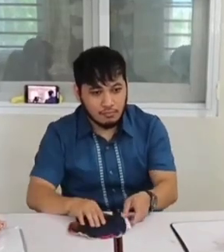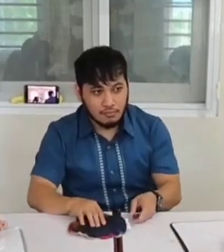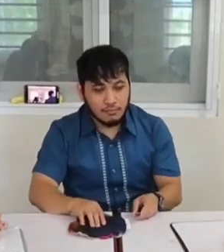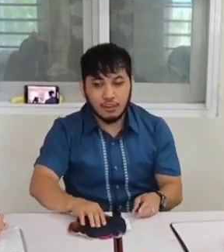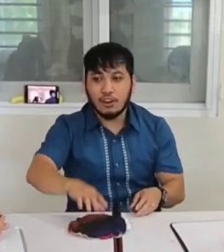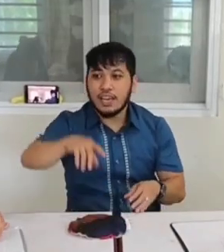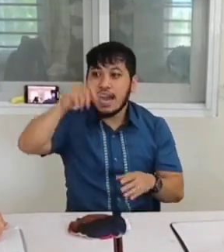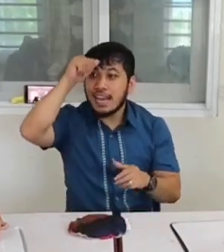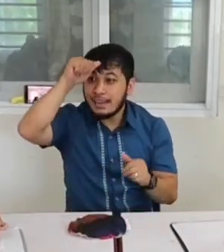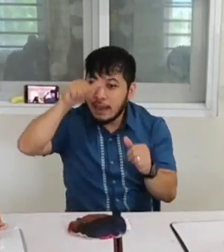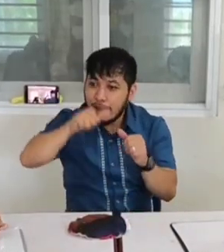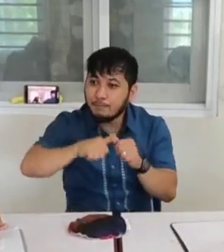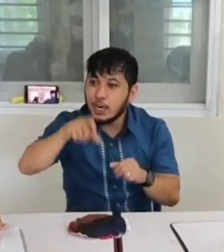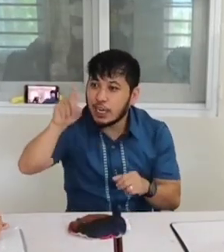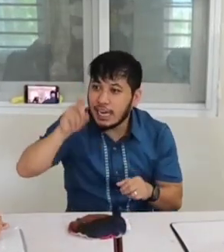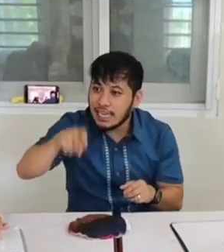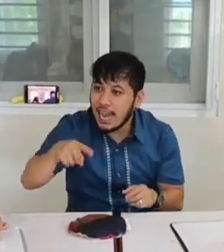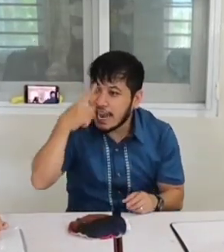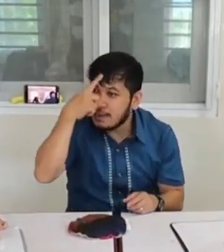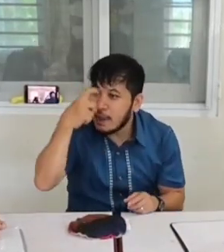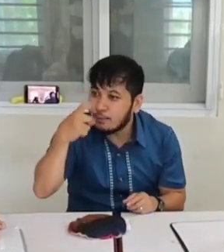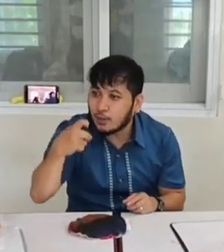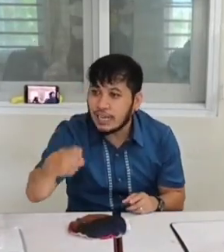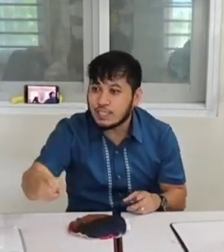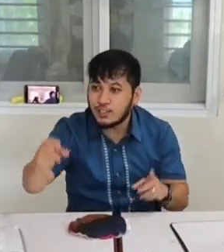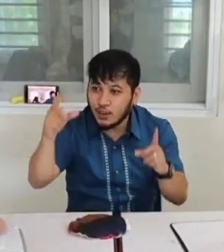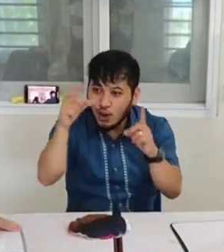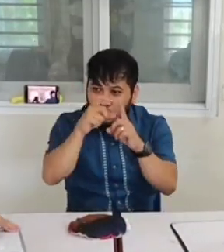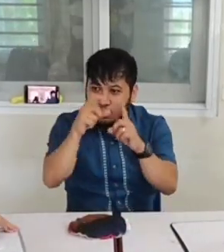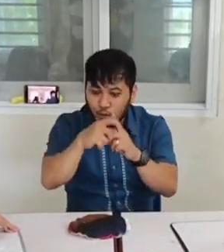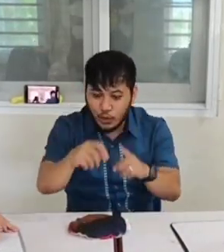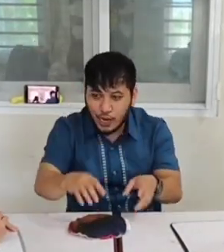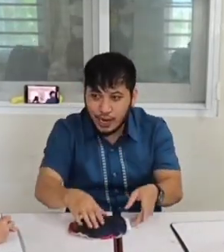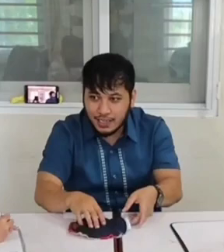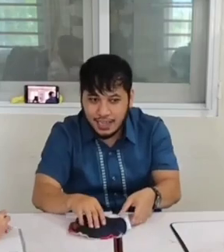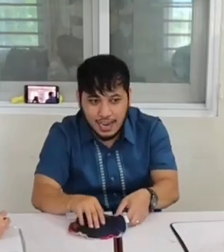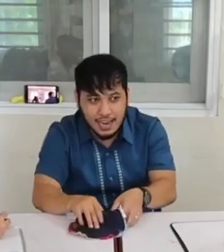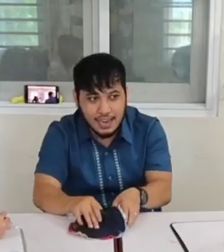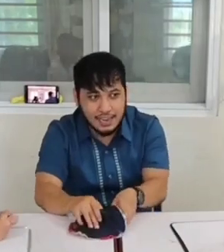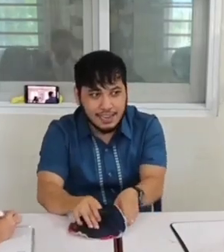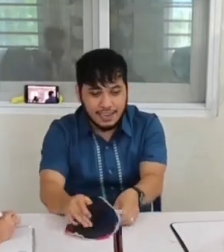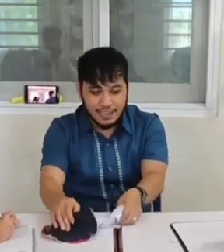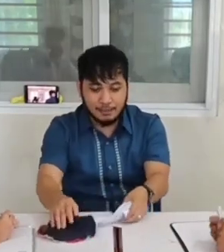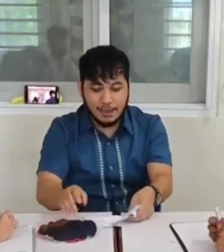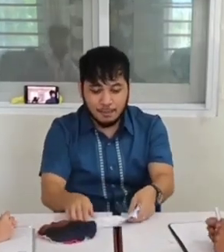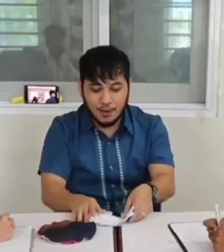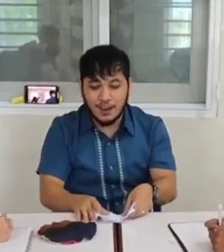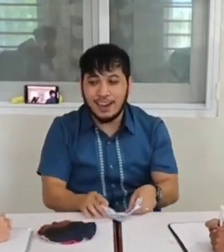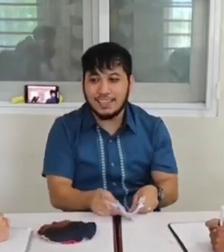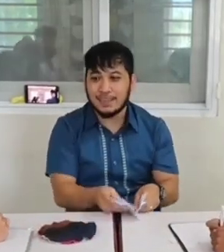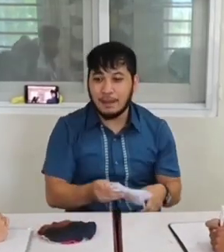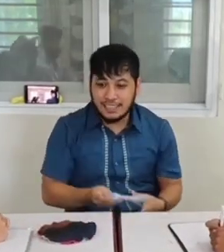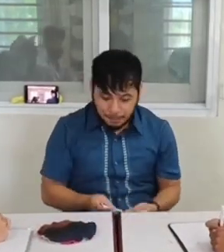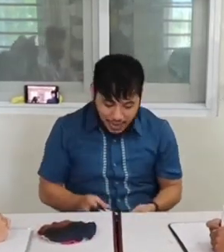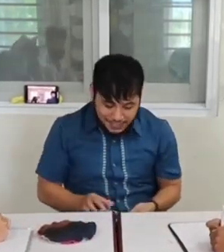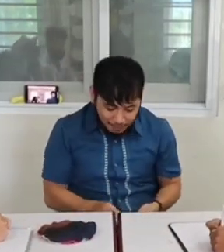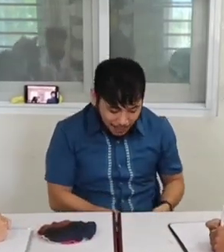Okay, ha. Remember, kailangan memorize nyo yung word, ha? Remember. Isa pa, isa pa, isa pa.